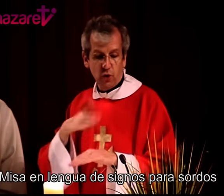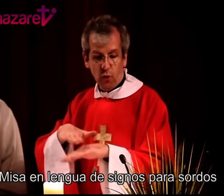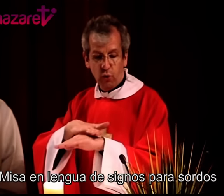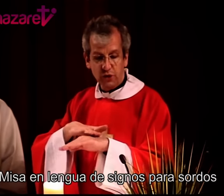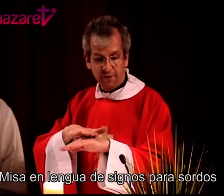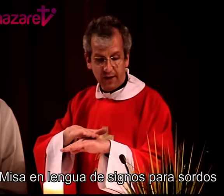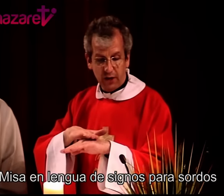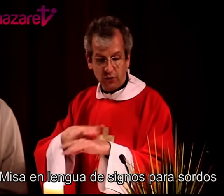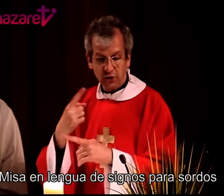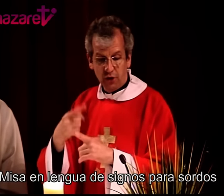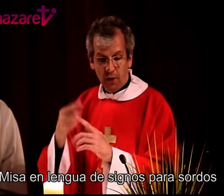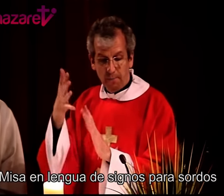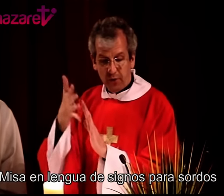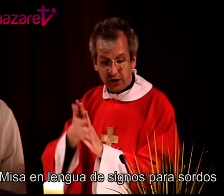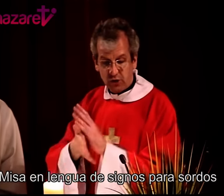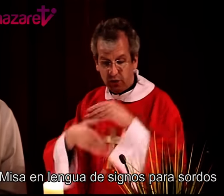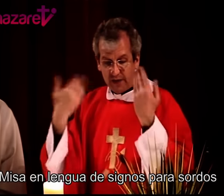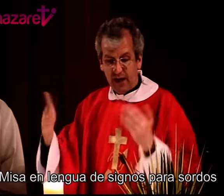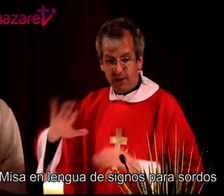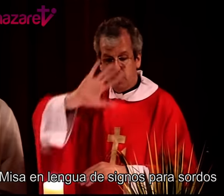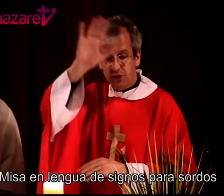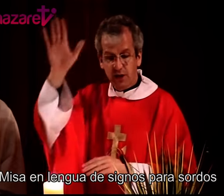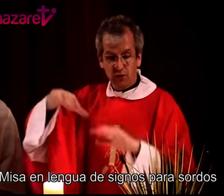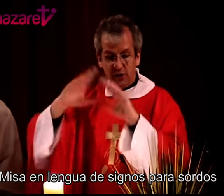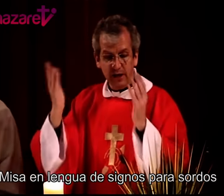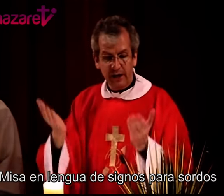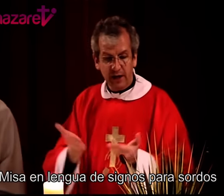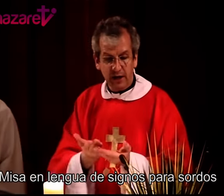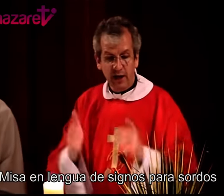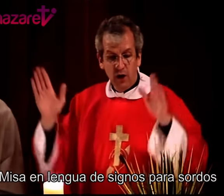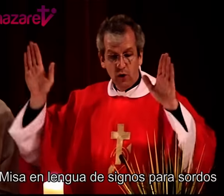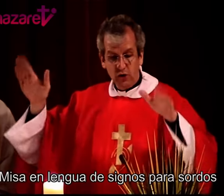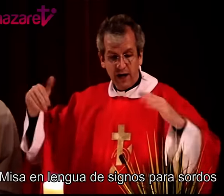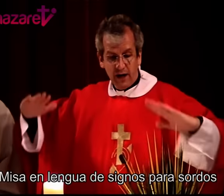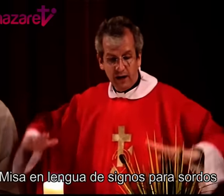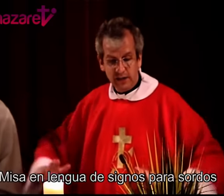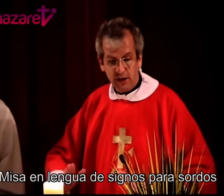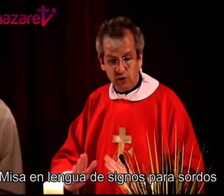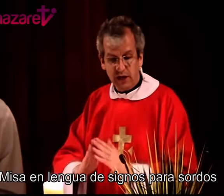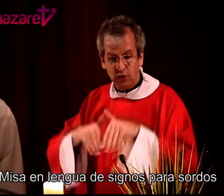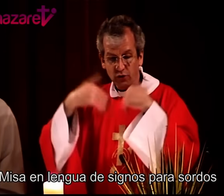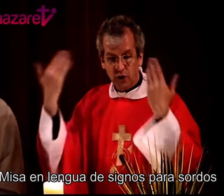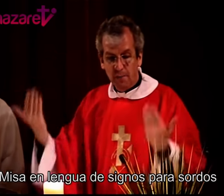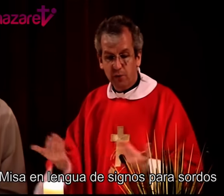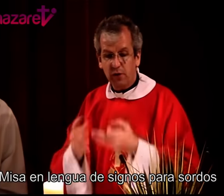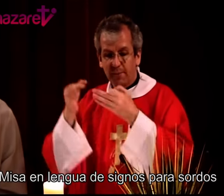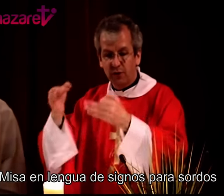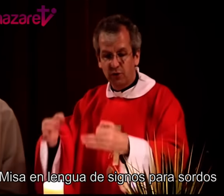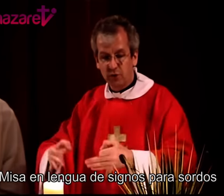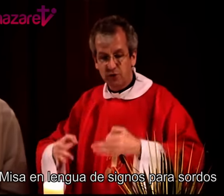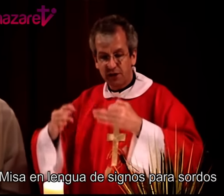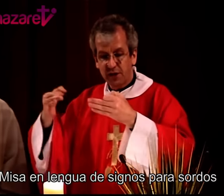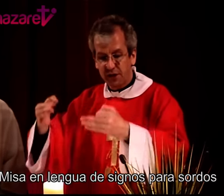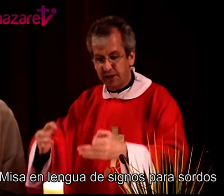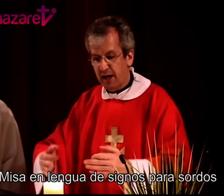fuimos justificados. Por eso te alaban los cielos y la tierra, los ángeles y los santos,